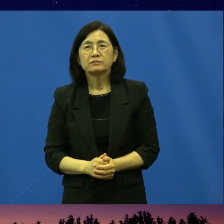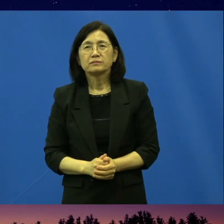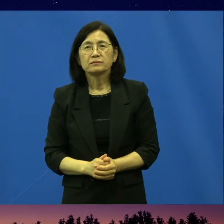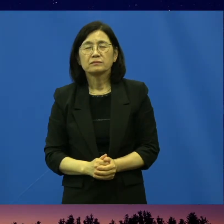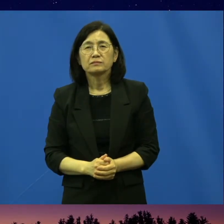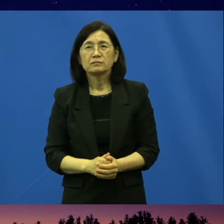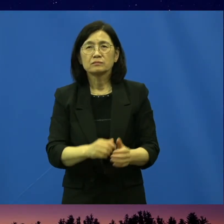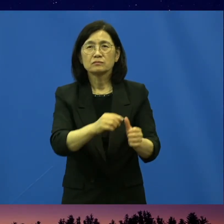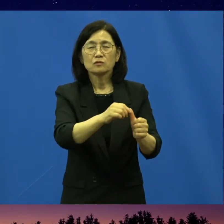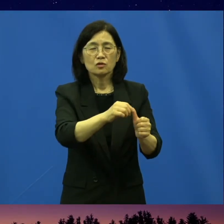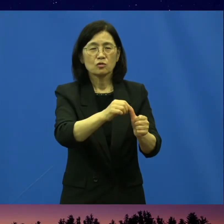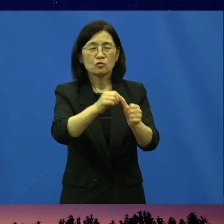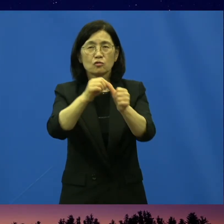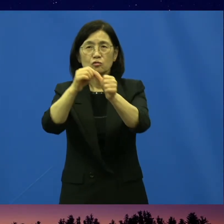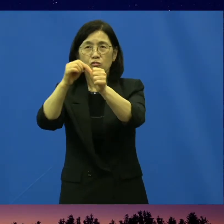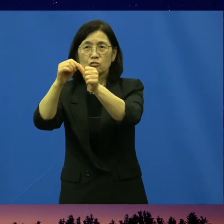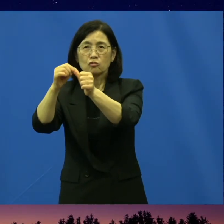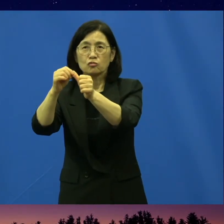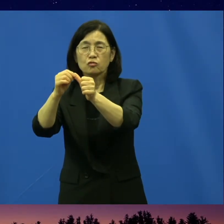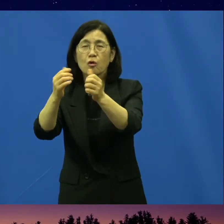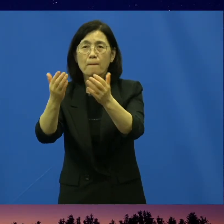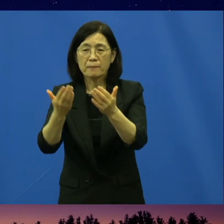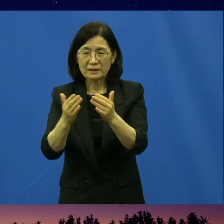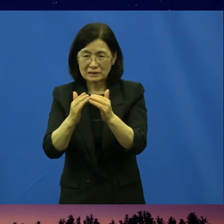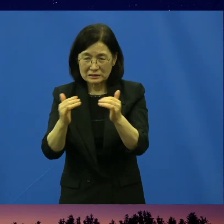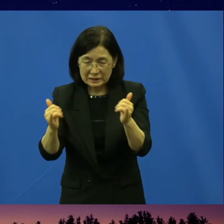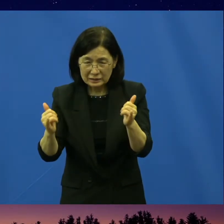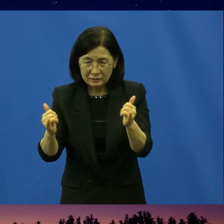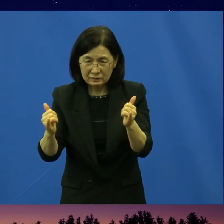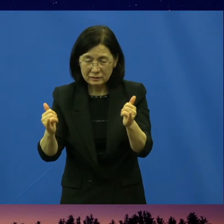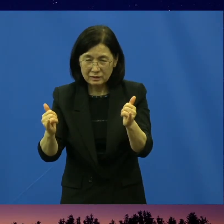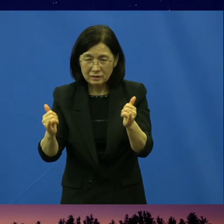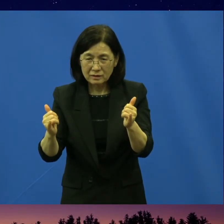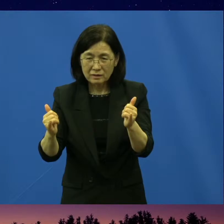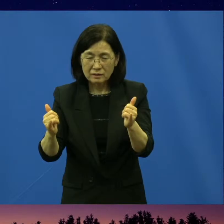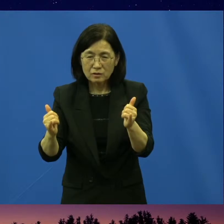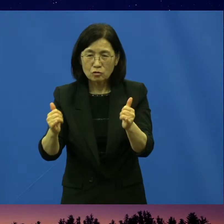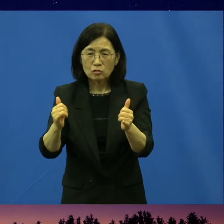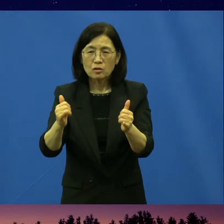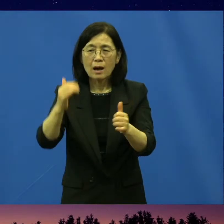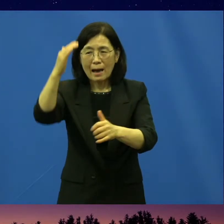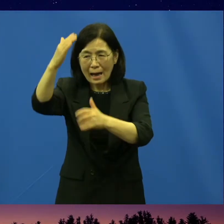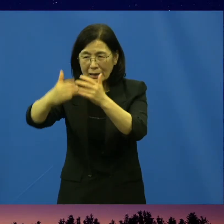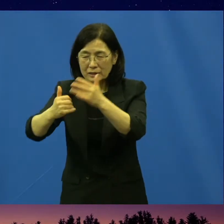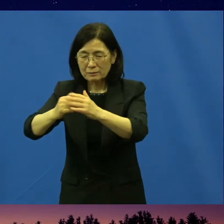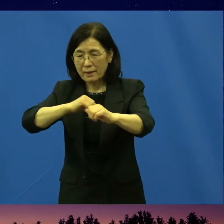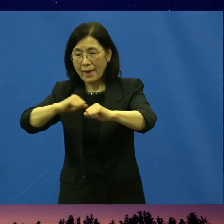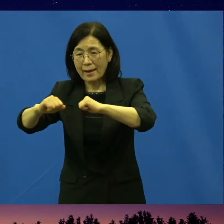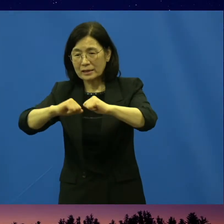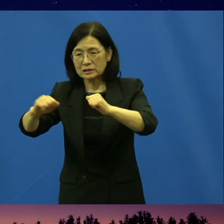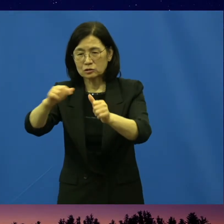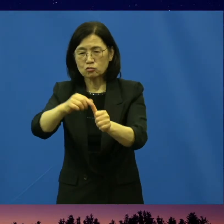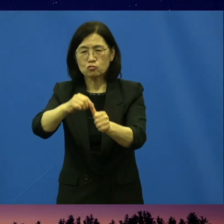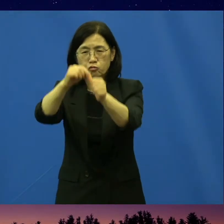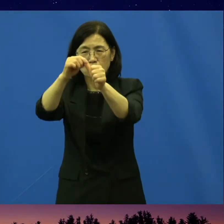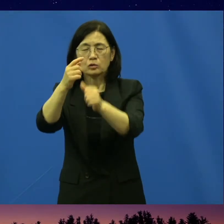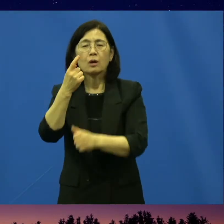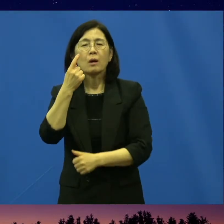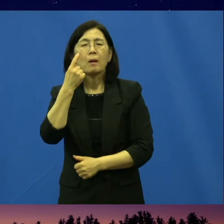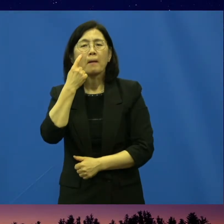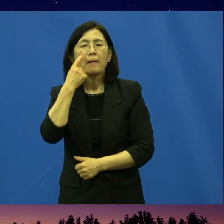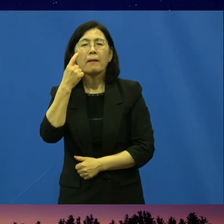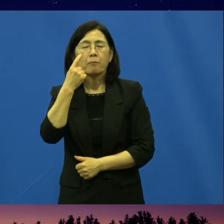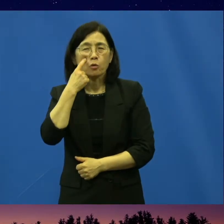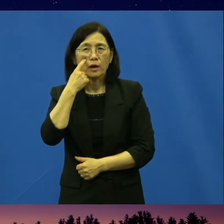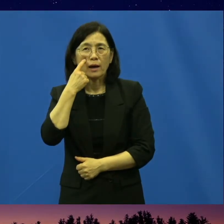모든 위험으로부터 건짐을 받았다. 그래서 가만히 서서 그 구원을 보라. 여러분, 여기에서 구원을